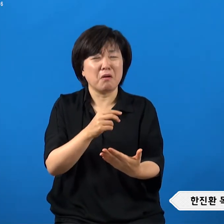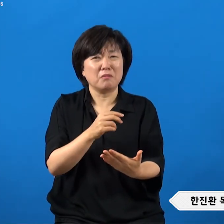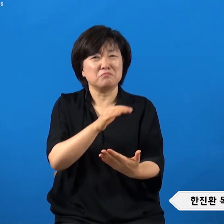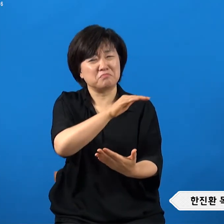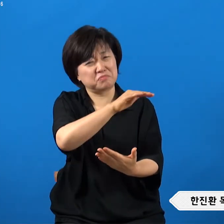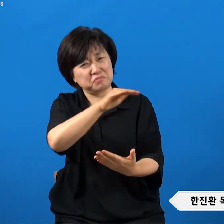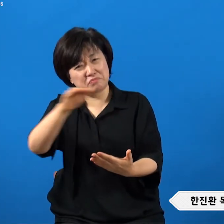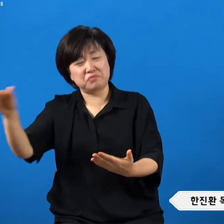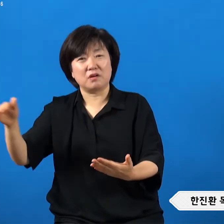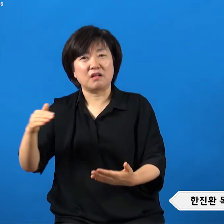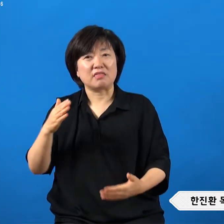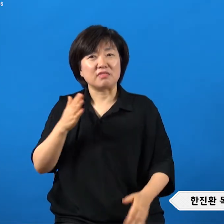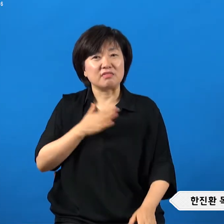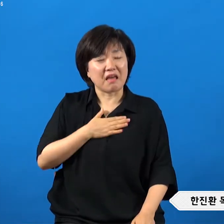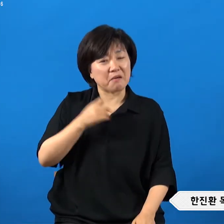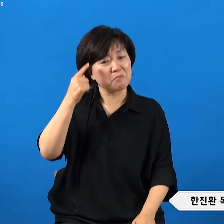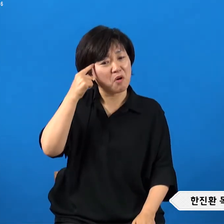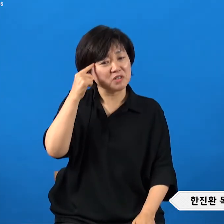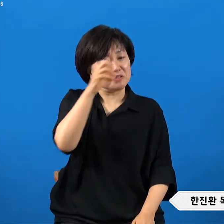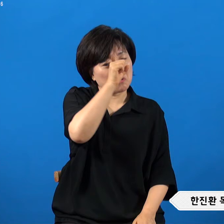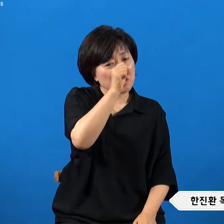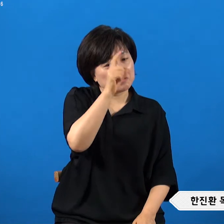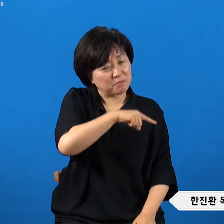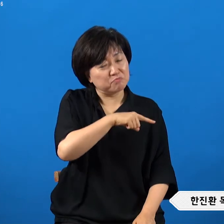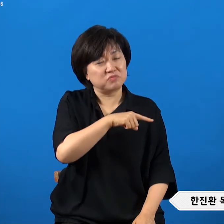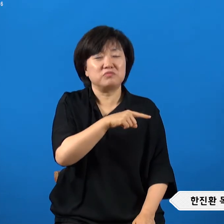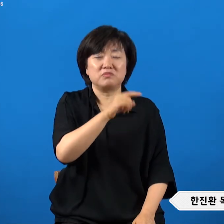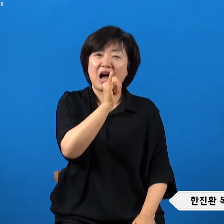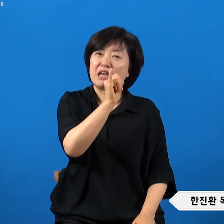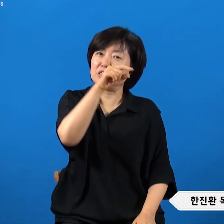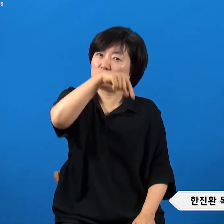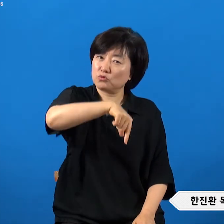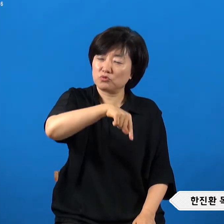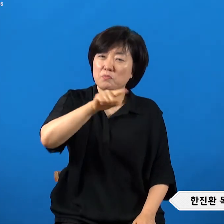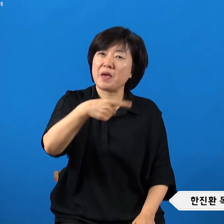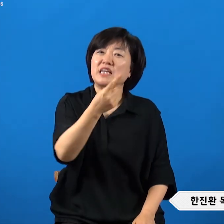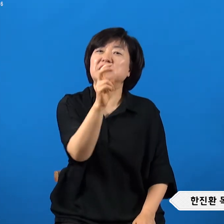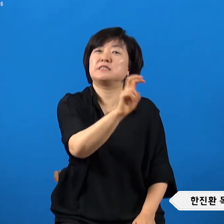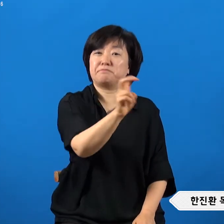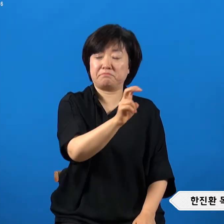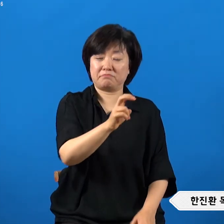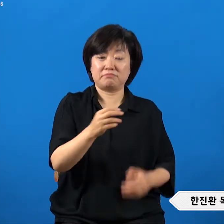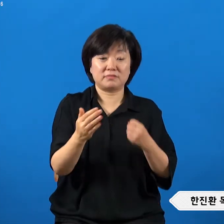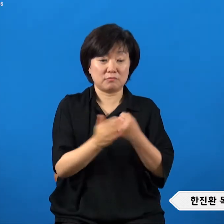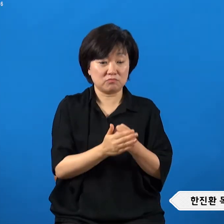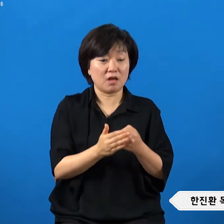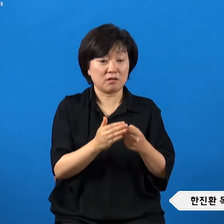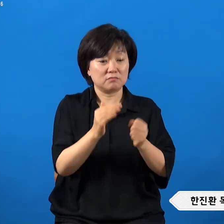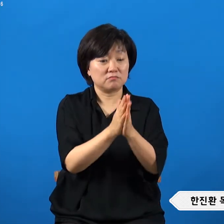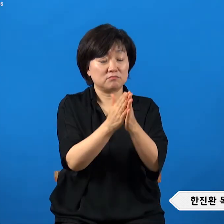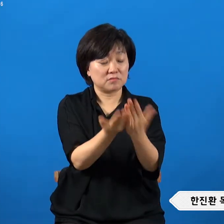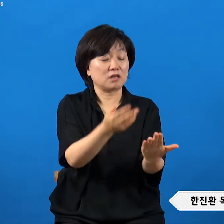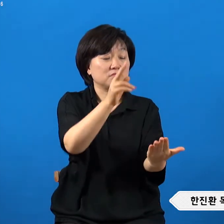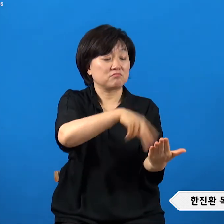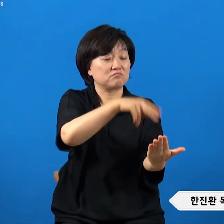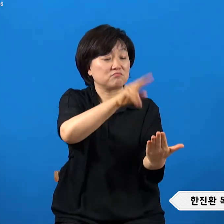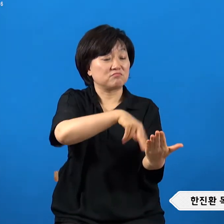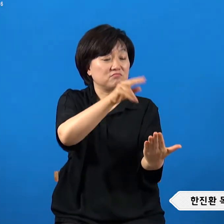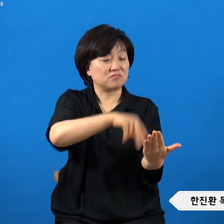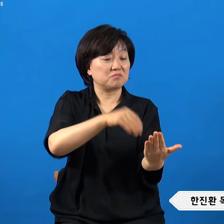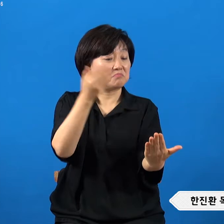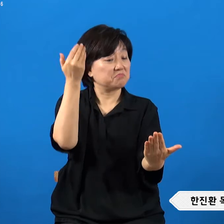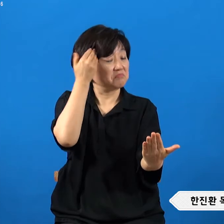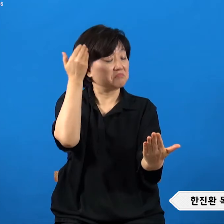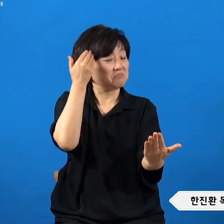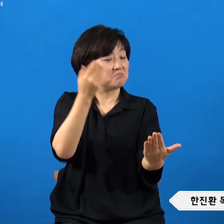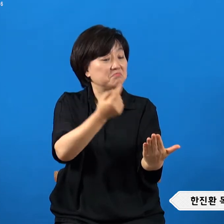없습니다. 내가 IQ가 120이라는 건 딱 정해져 있는 것이니까 그 머리를 가지고 이렇게 글을 읽을 때 깨닫는